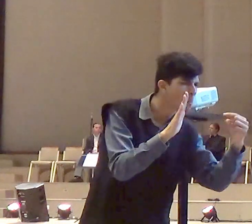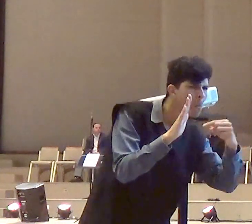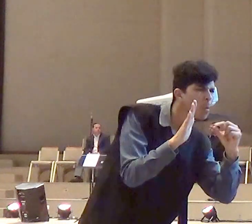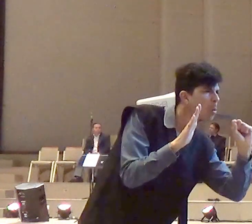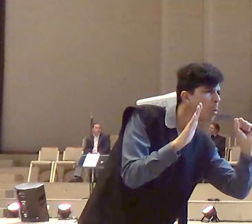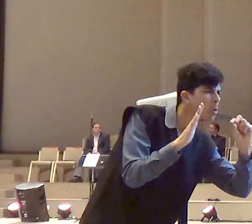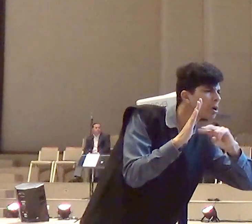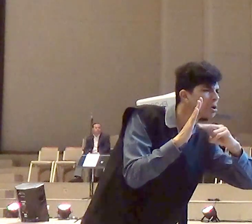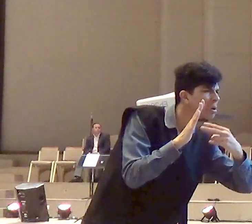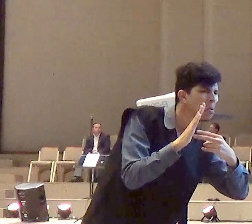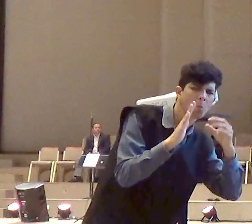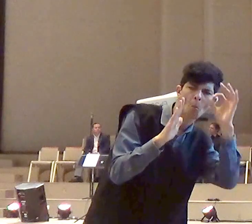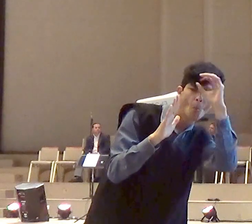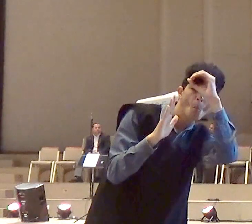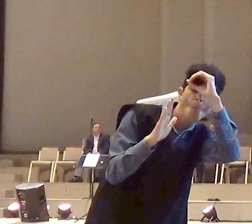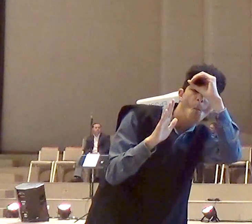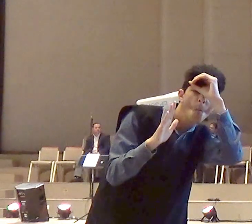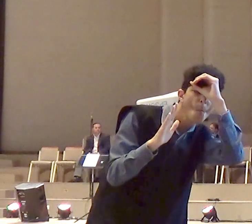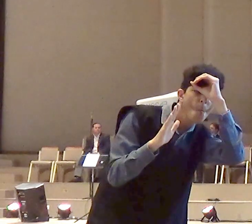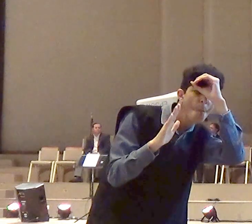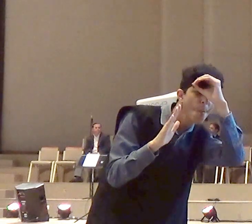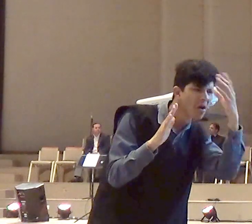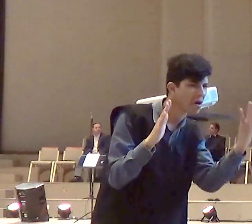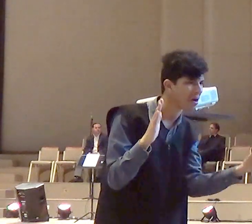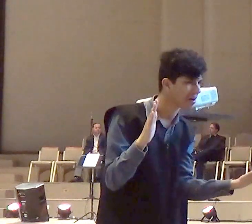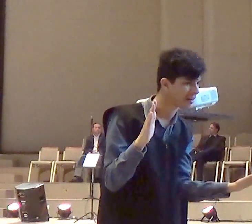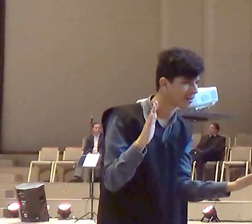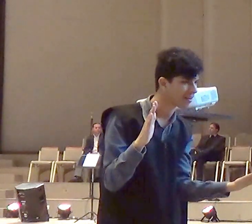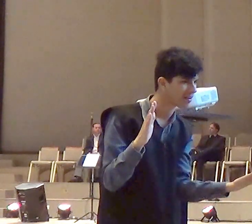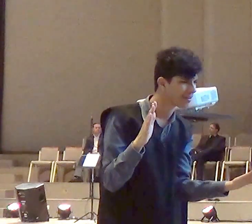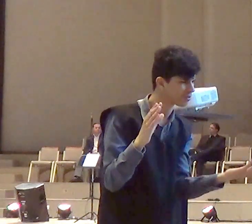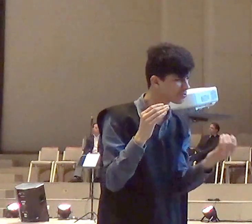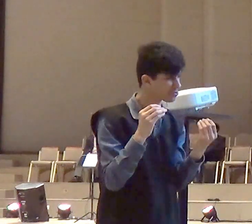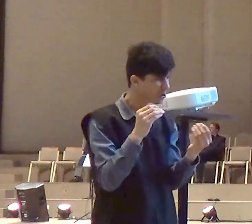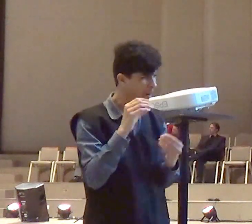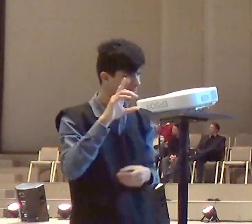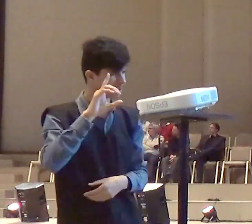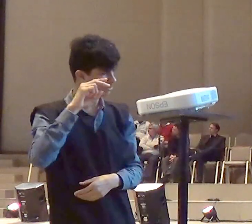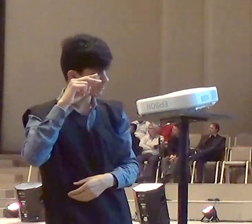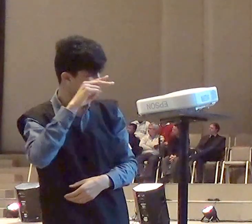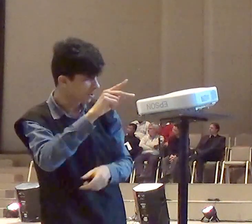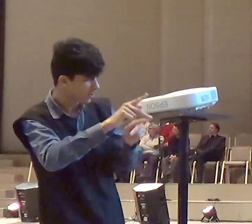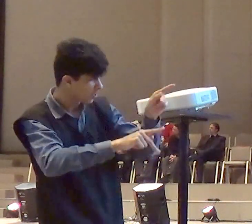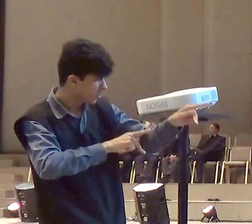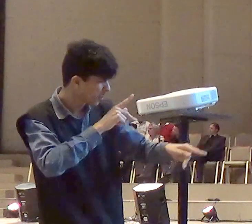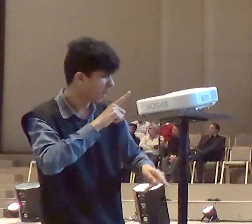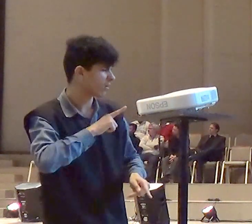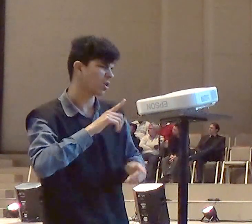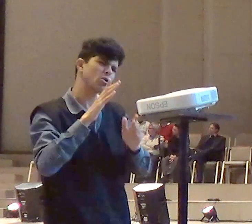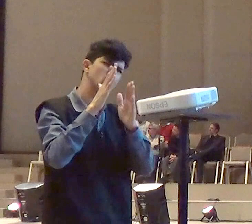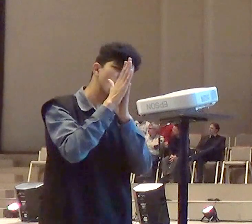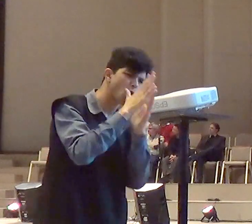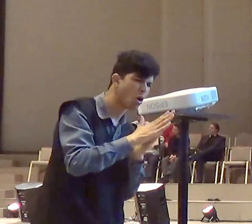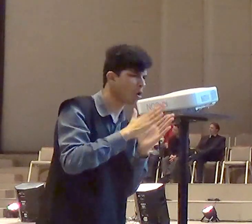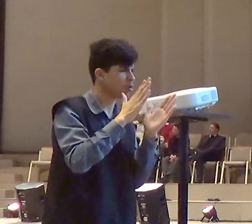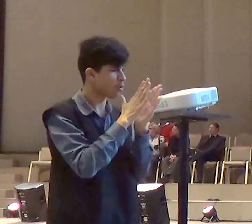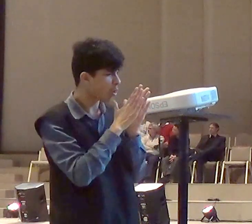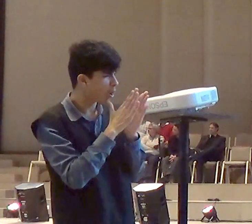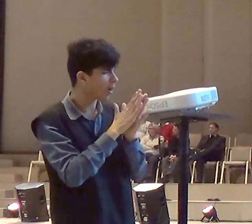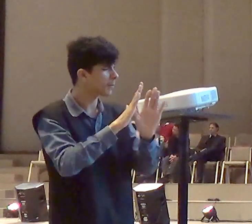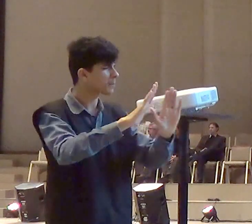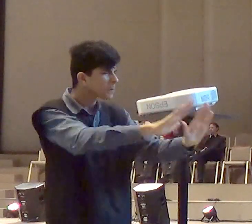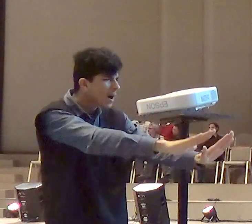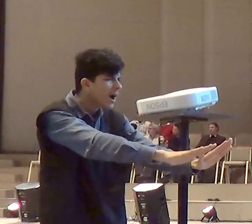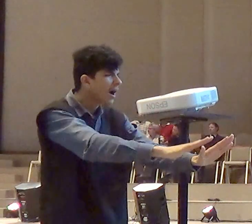o senhor diz esse povo ora a mim com a boca e me louva com os seus lábios